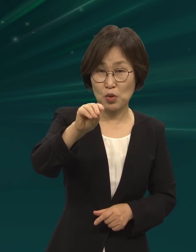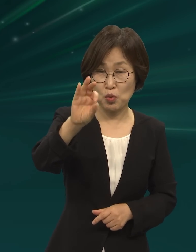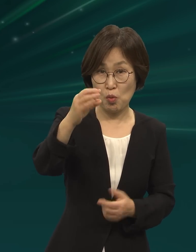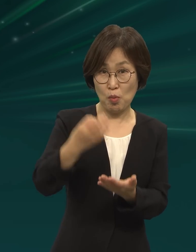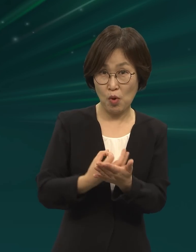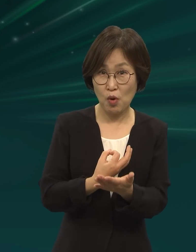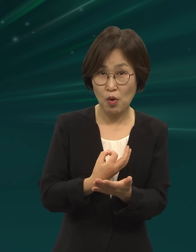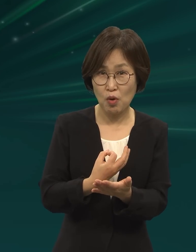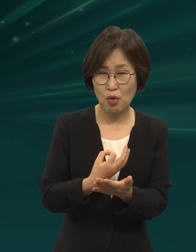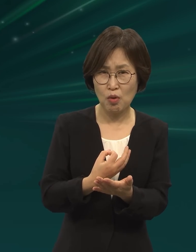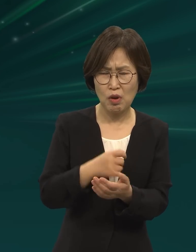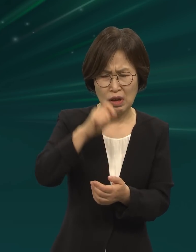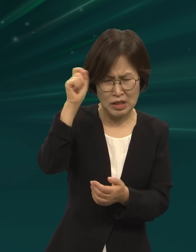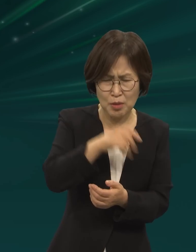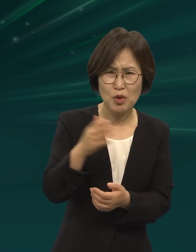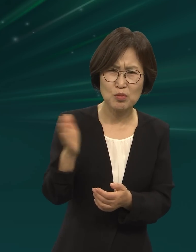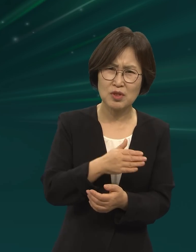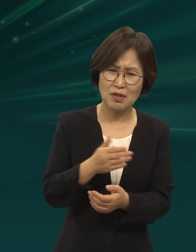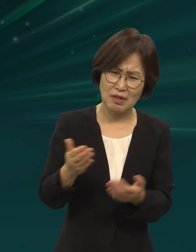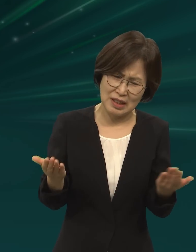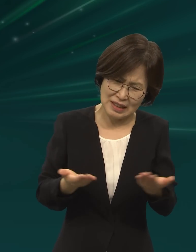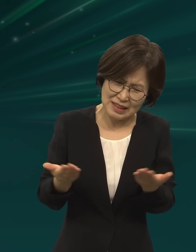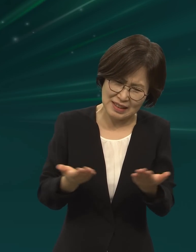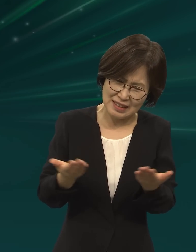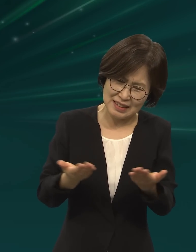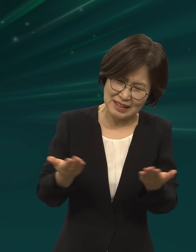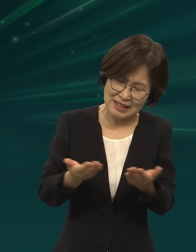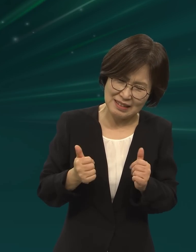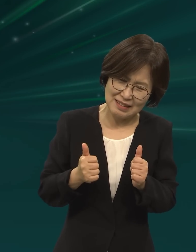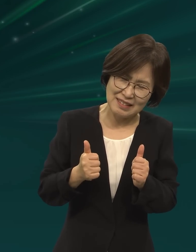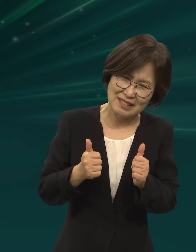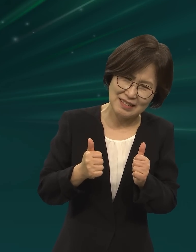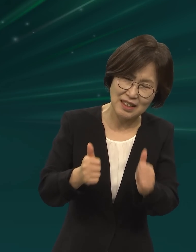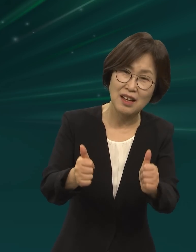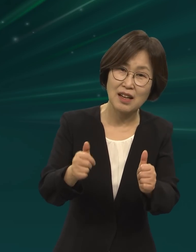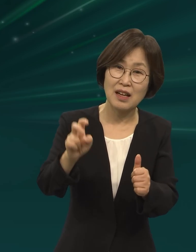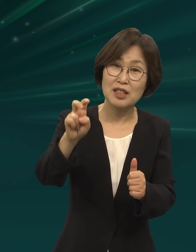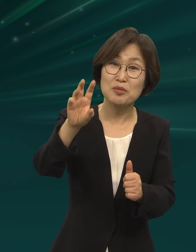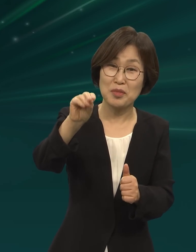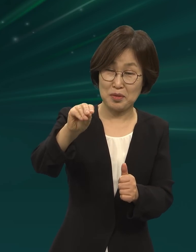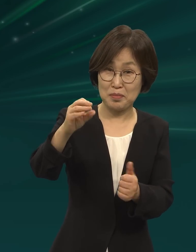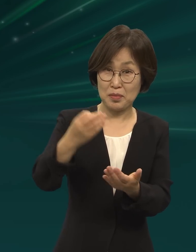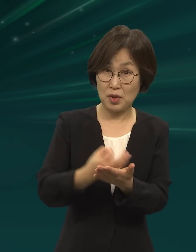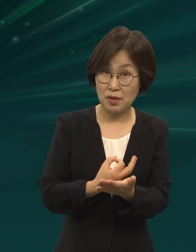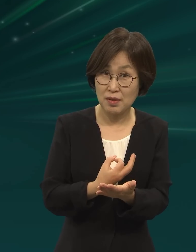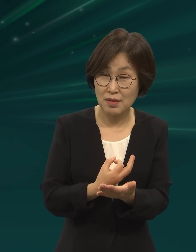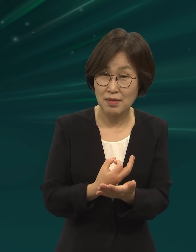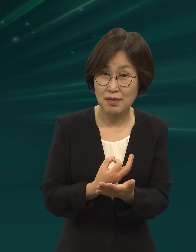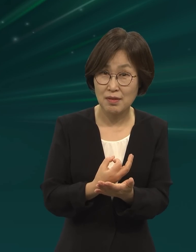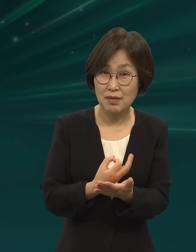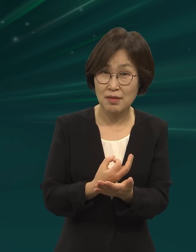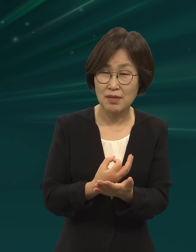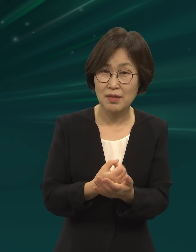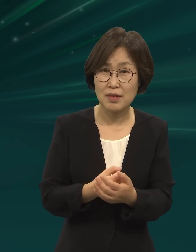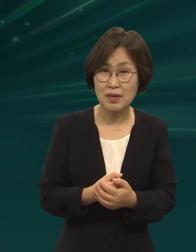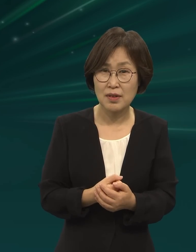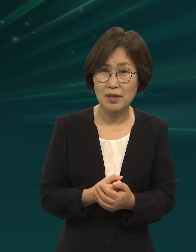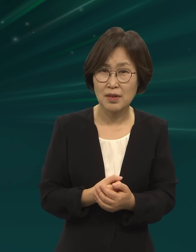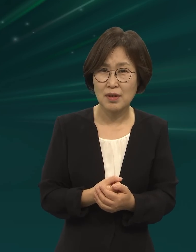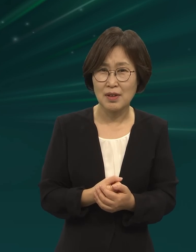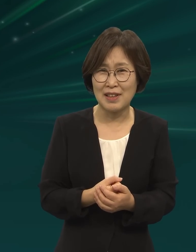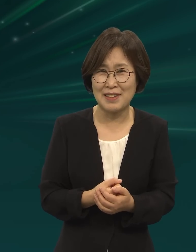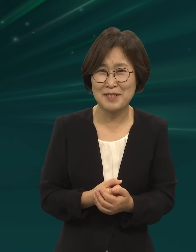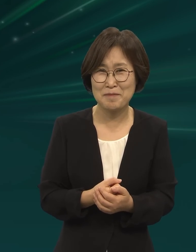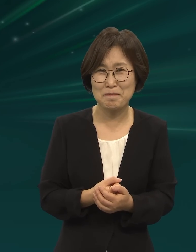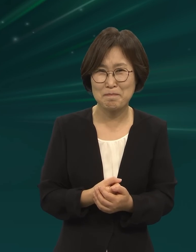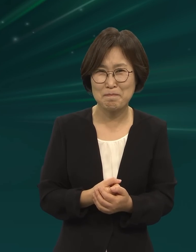너무 8시부터 밤 8시부터 새벽 8시 일하다가 그때 제가 이제 왜냐하면 닭똥 냄새가 너무